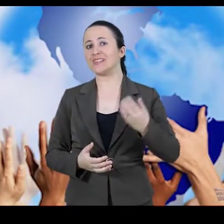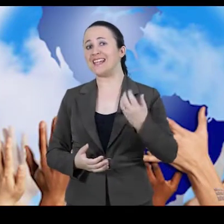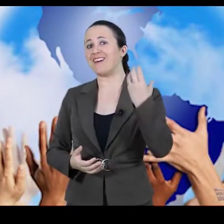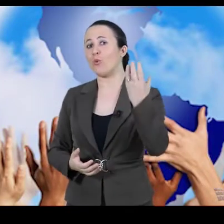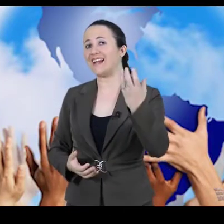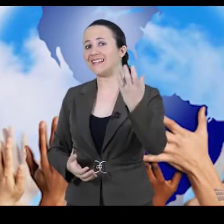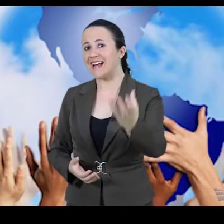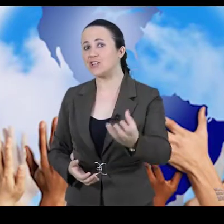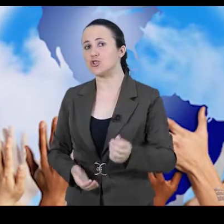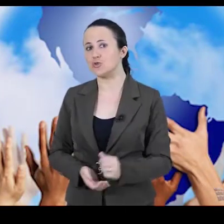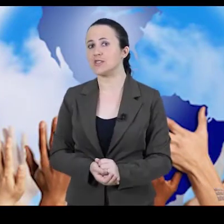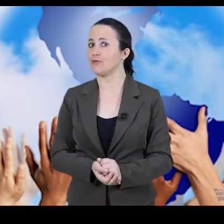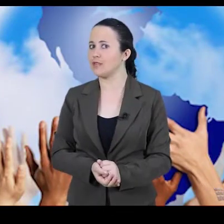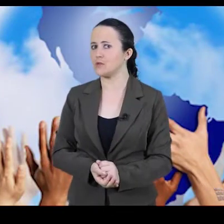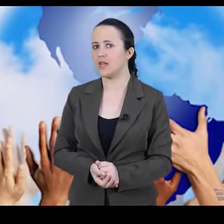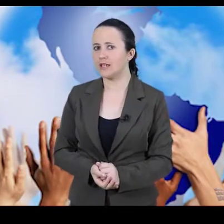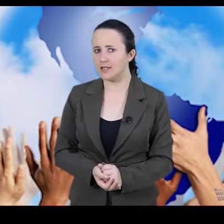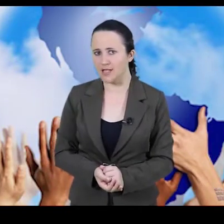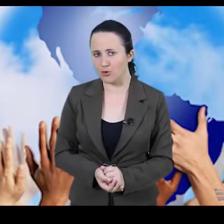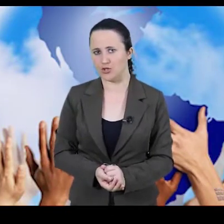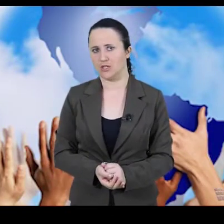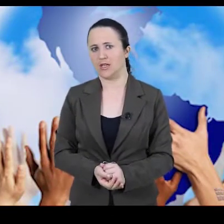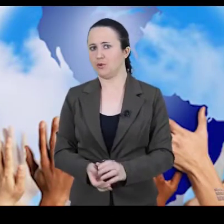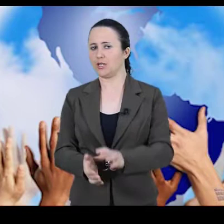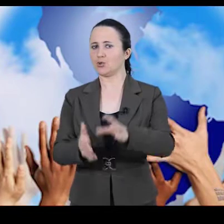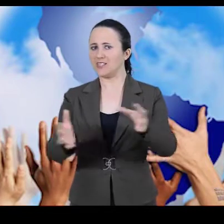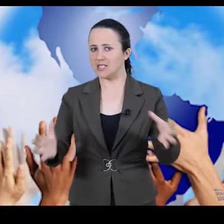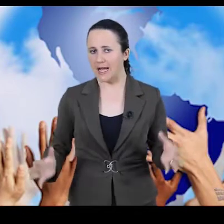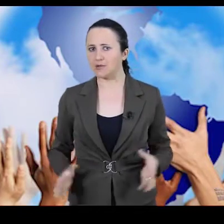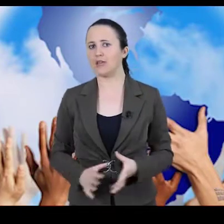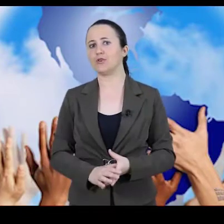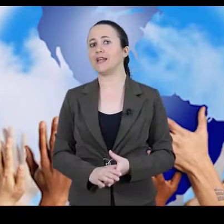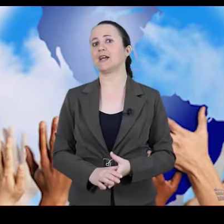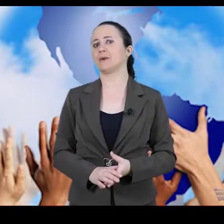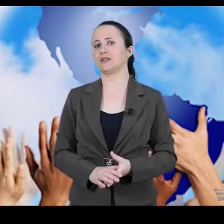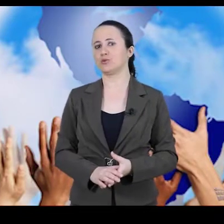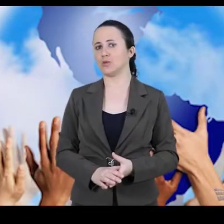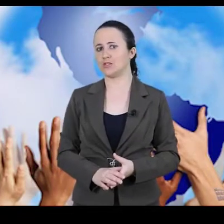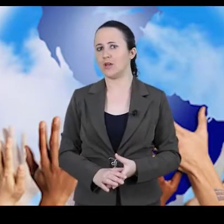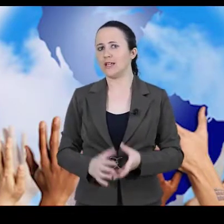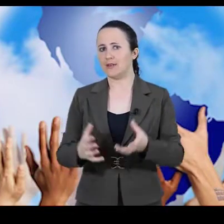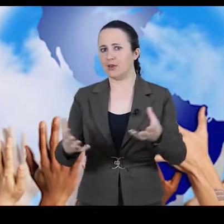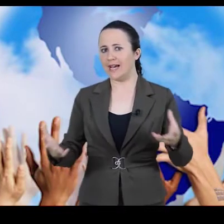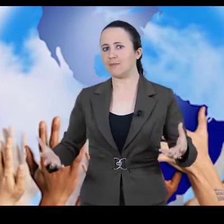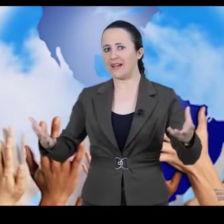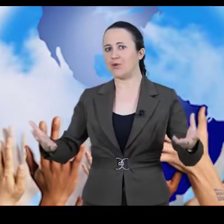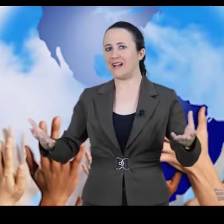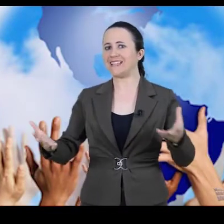tenha qualidade nos serviços de saúde. Portanto, o Estado deve olhar para tudo isso. Deve olhar para a